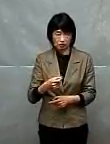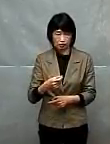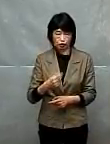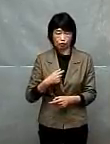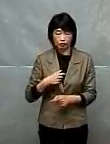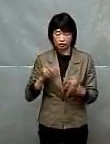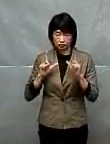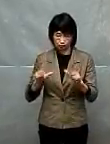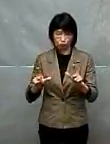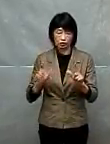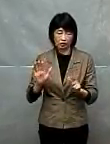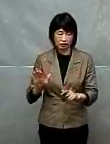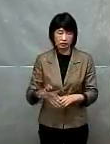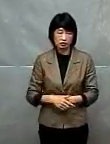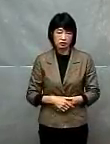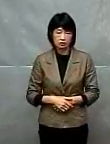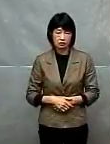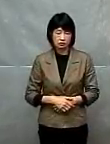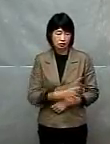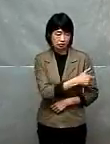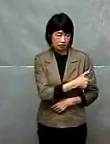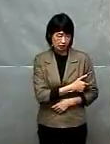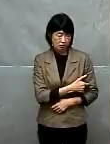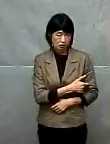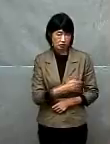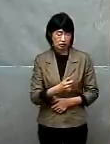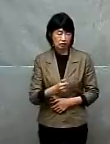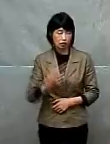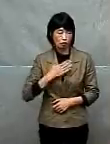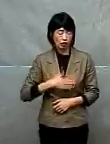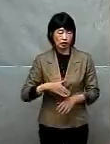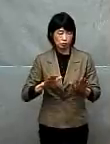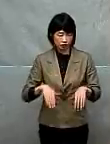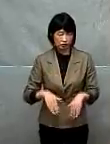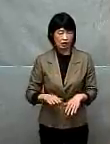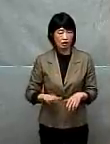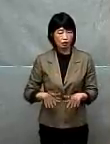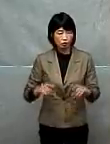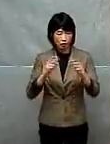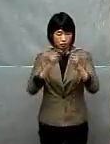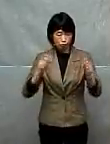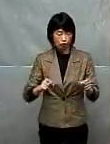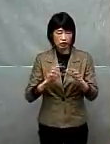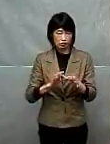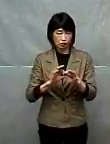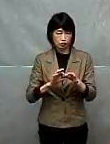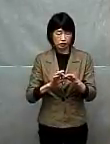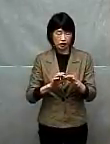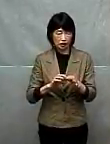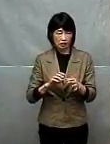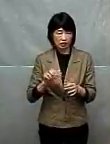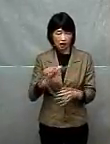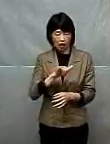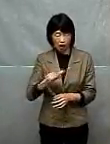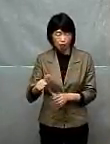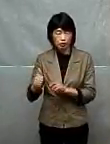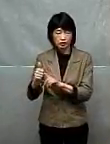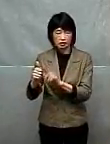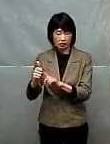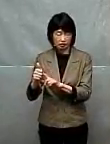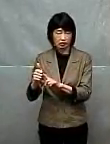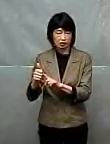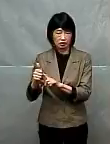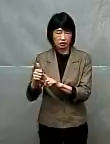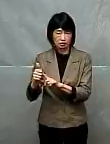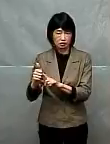ございます。 分かりました。はい、今回の問題なんですけれども、はい、安倍健一さん今回の支出についてもの、知事